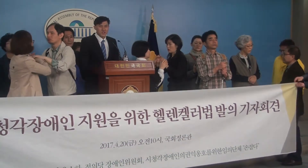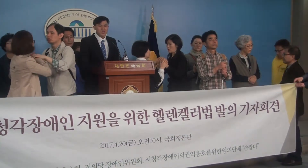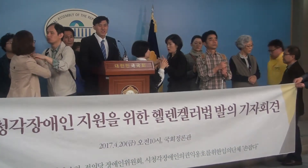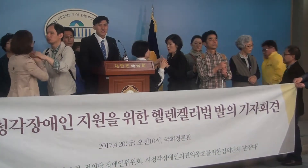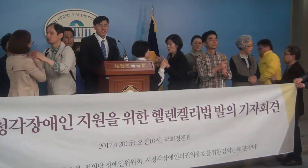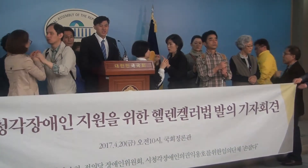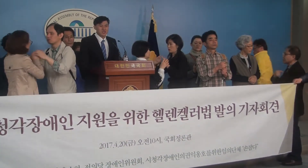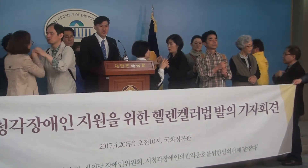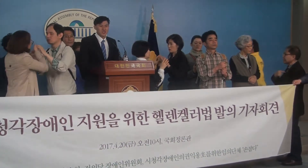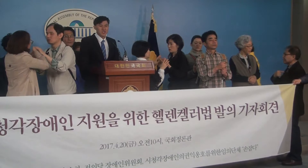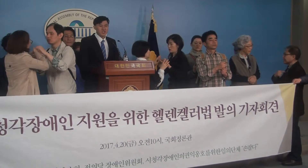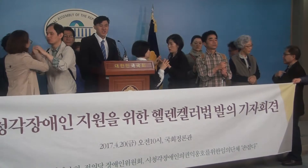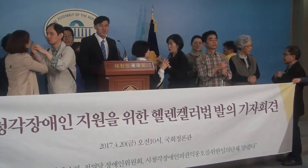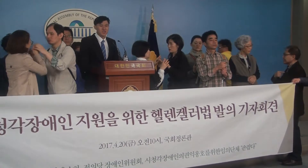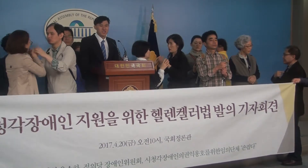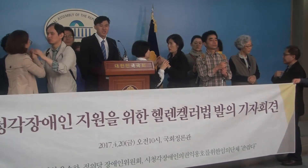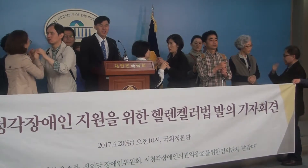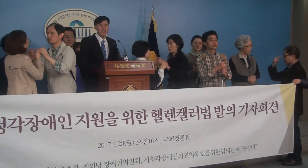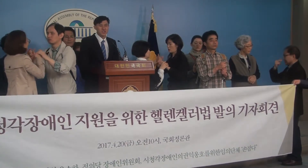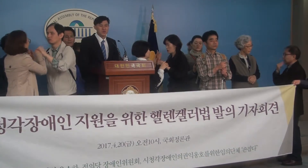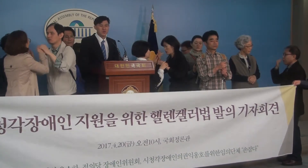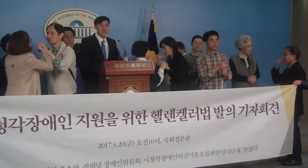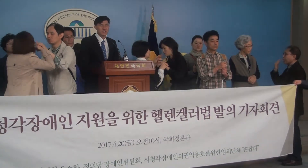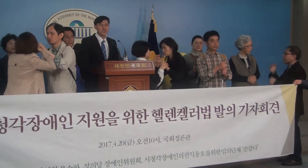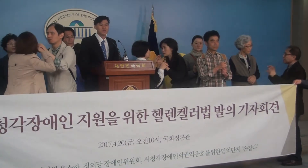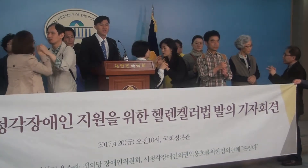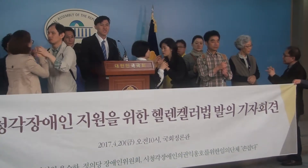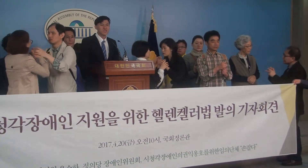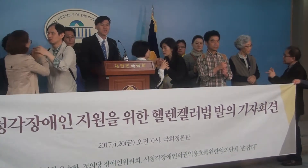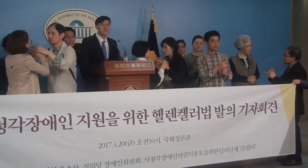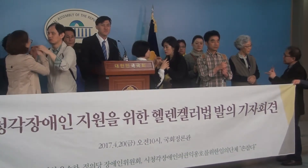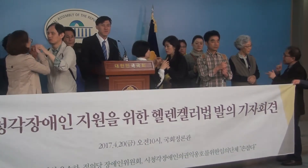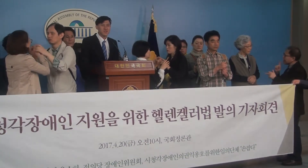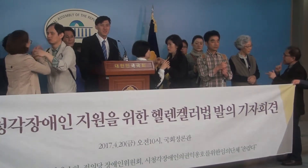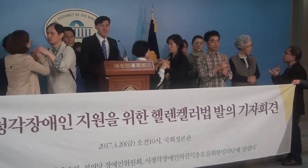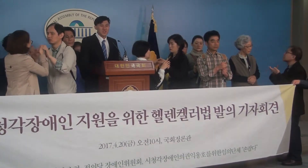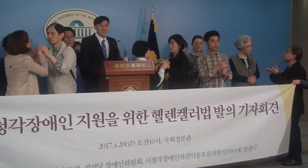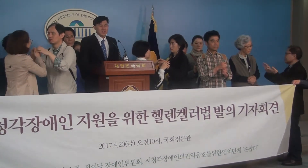앞서 저는 여러 차례 시청각장애인이라는 표현을 사용했습니다.